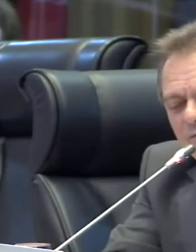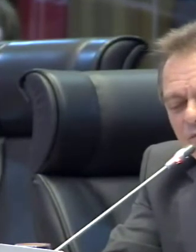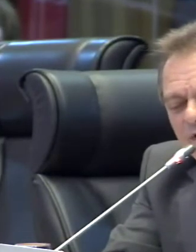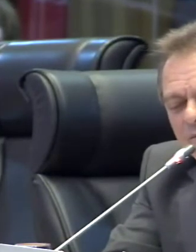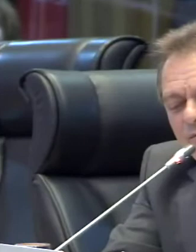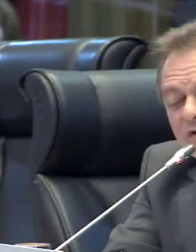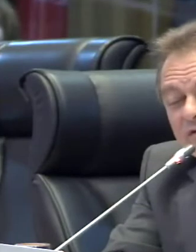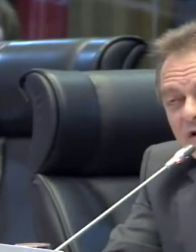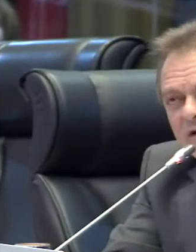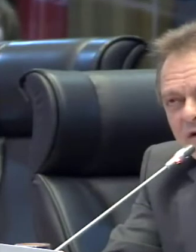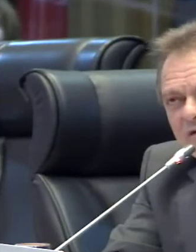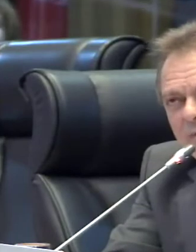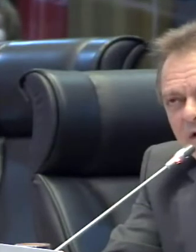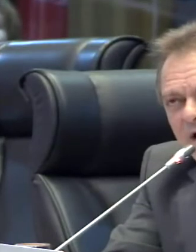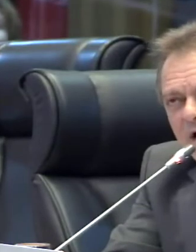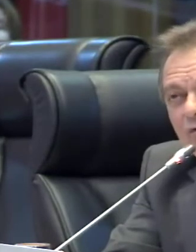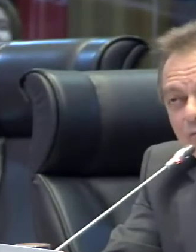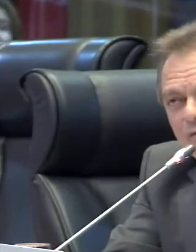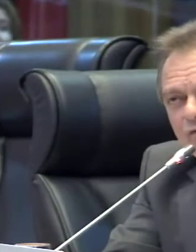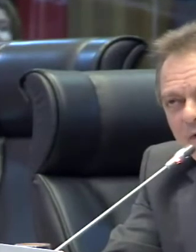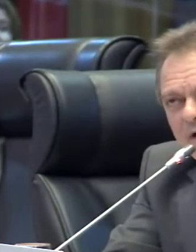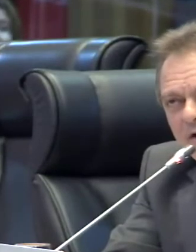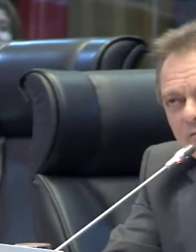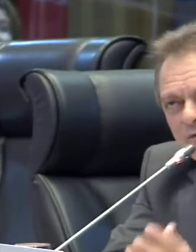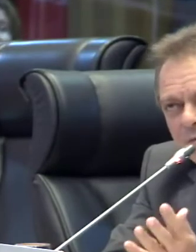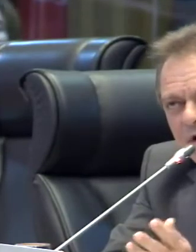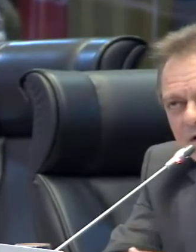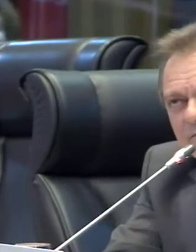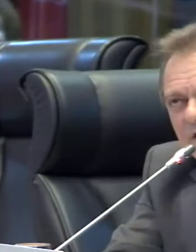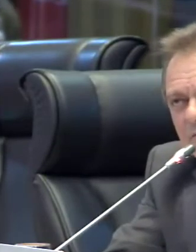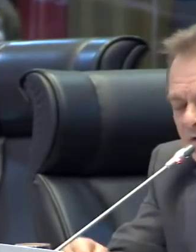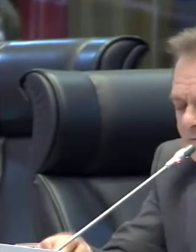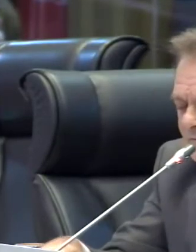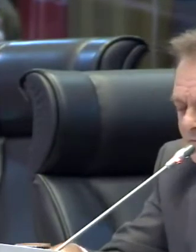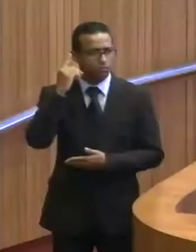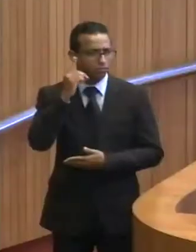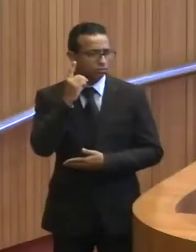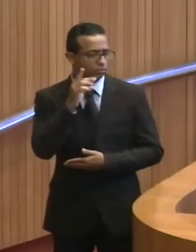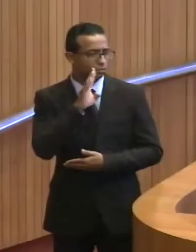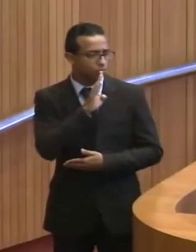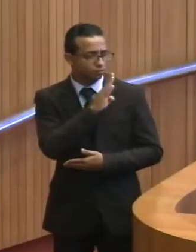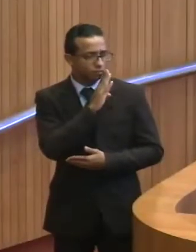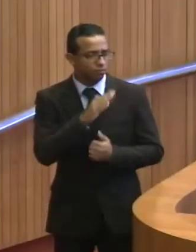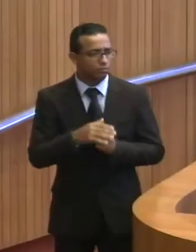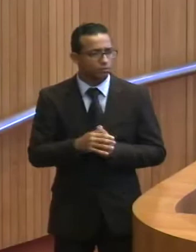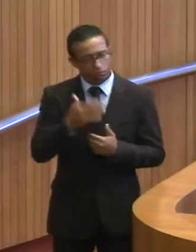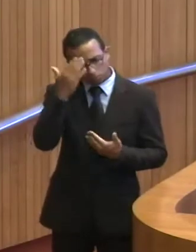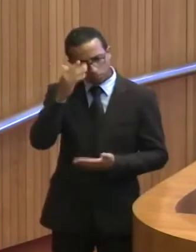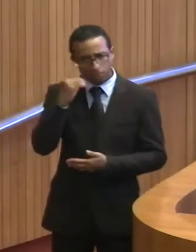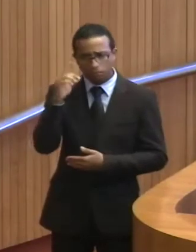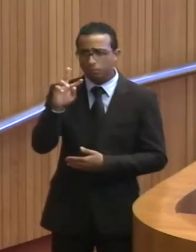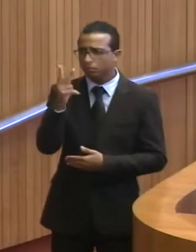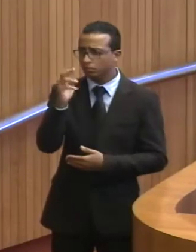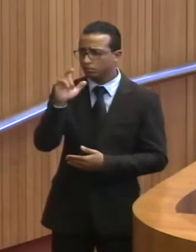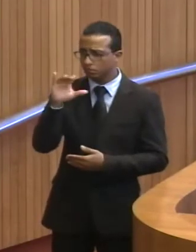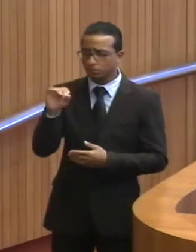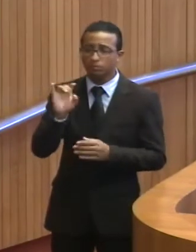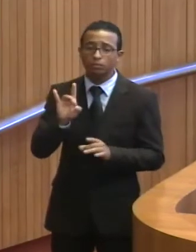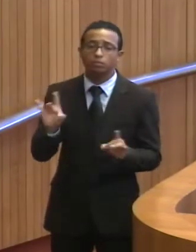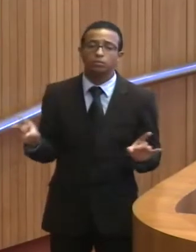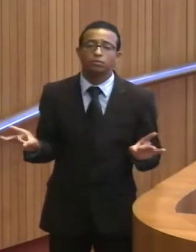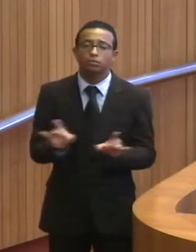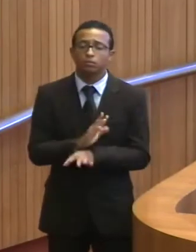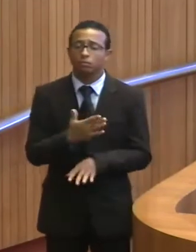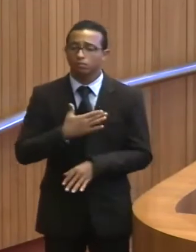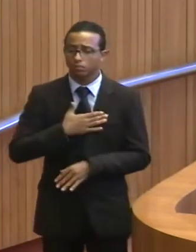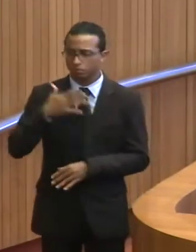muitas alegrias para dar ao povo do Maranhão. Muito obrigado, deputado Bira. Muito obrigado, deputado Hélio. Apenas dizer o seguinte nessa conclusão da